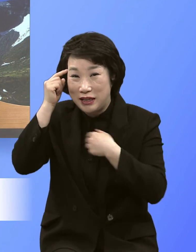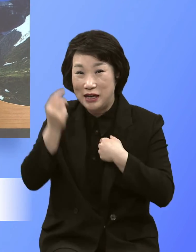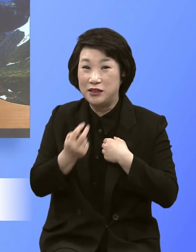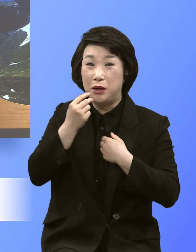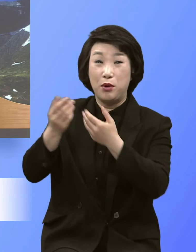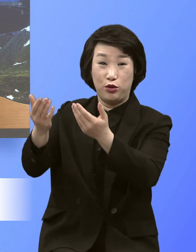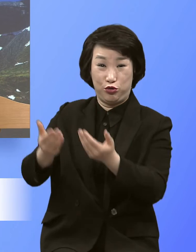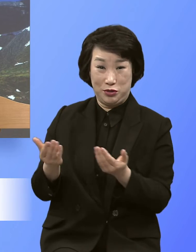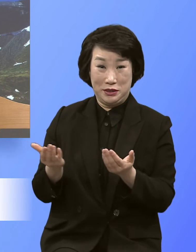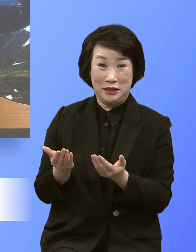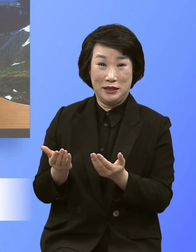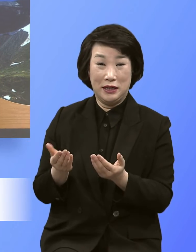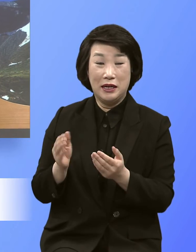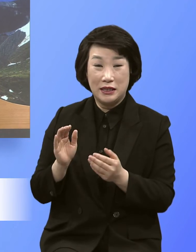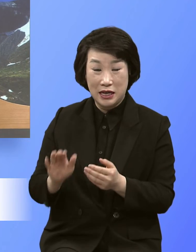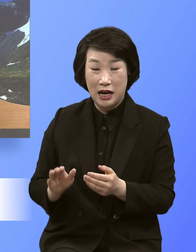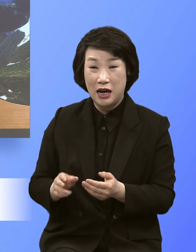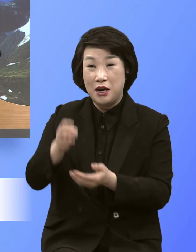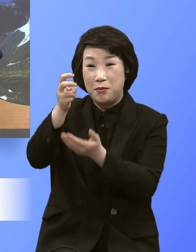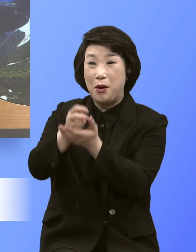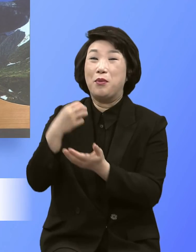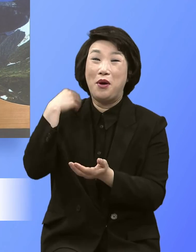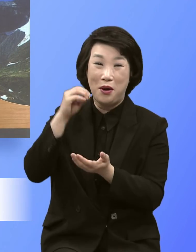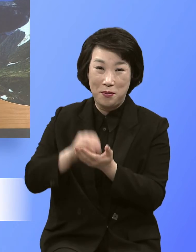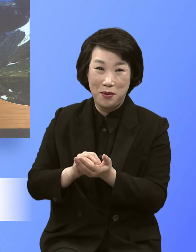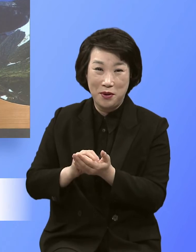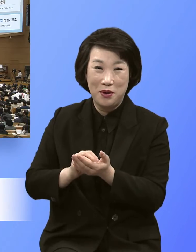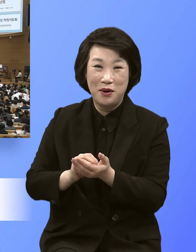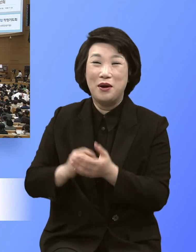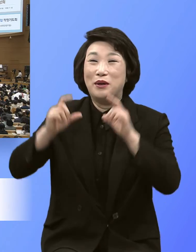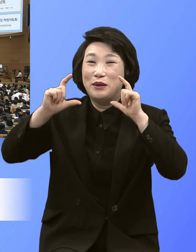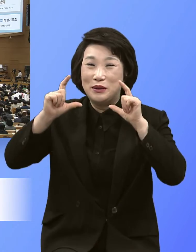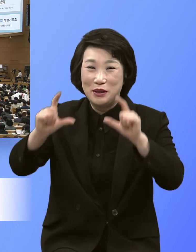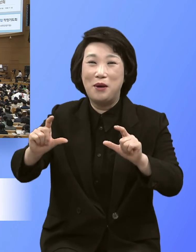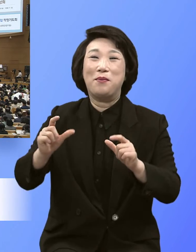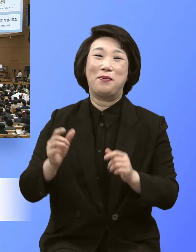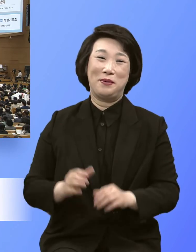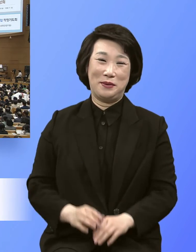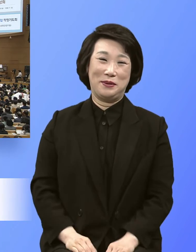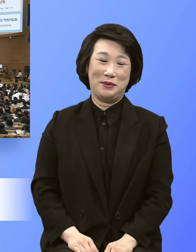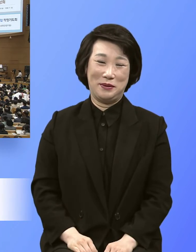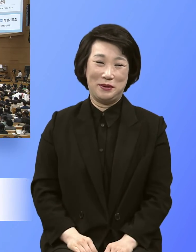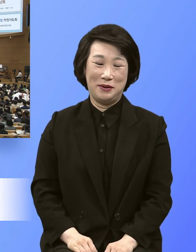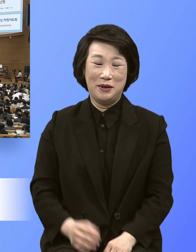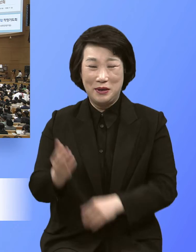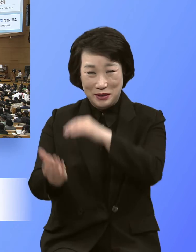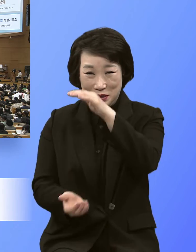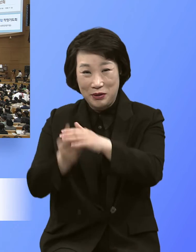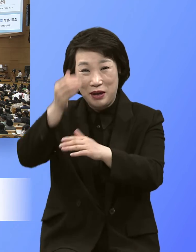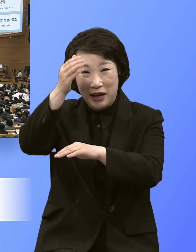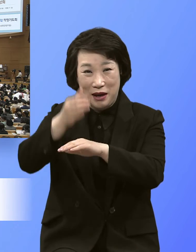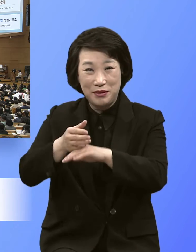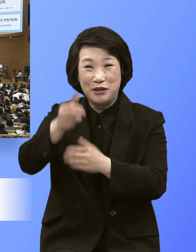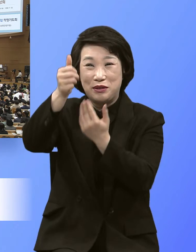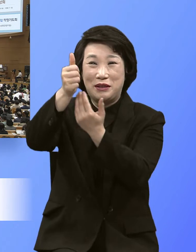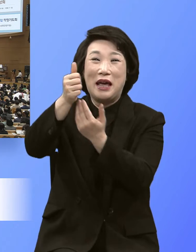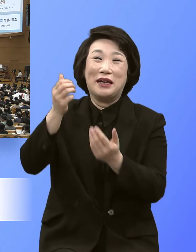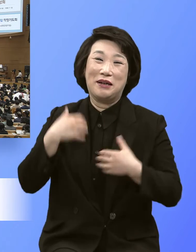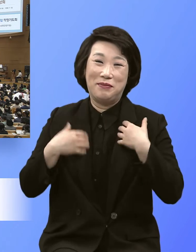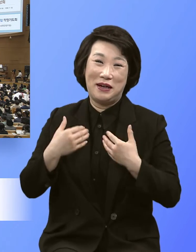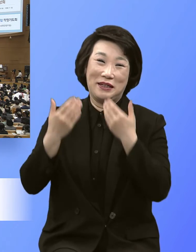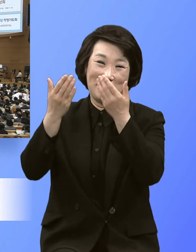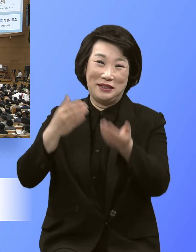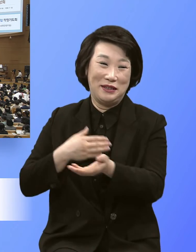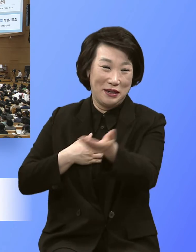생명을 주신 것이요, 질서를 회복한 선포라 이 말입니다. 세상에 감사로 주님을 기쁘시게 하는